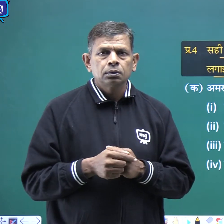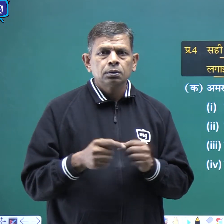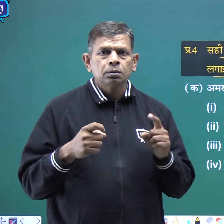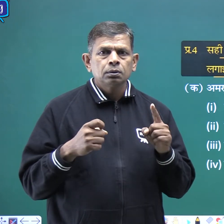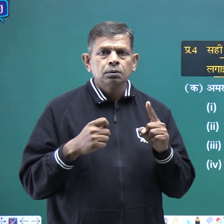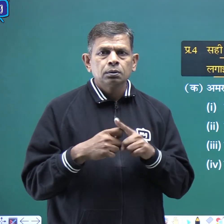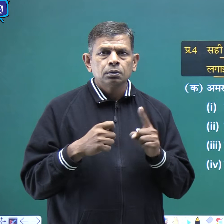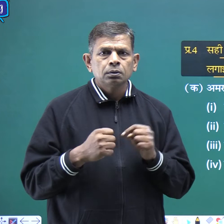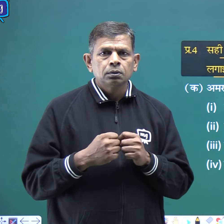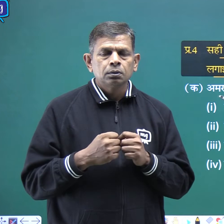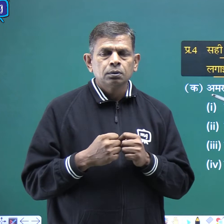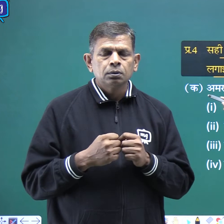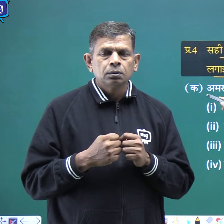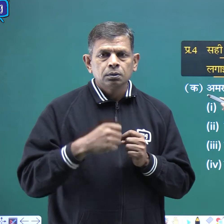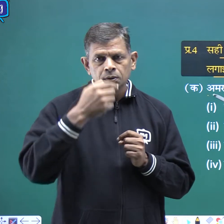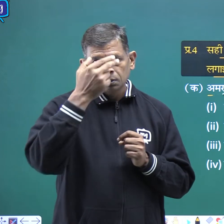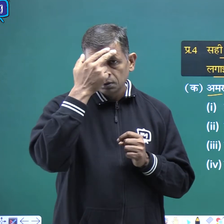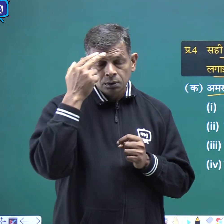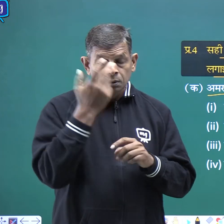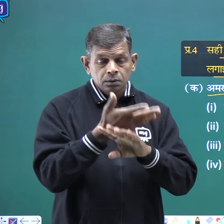क, अमरबेल